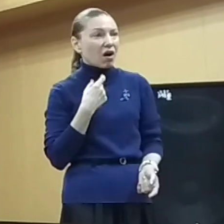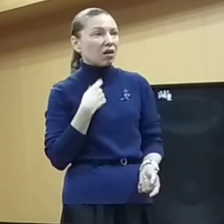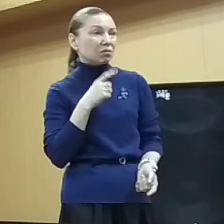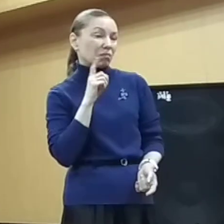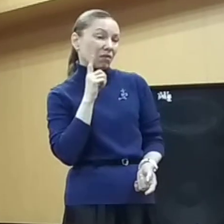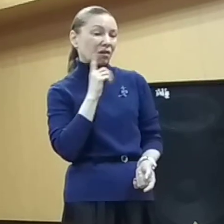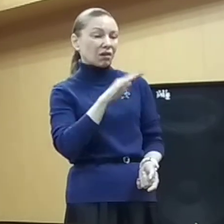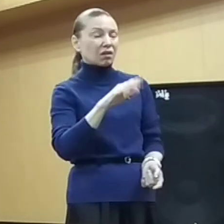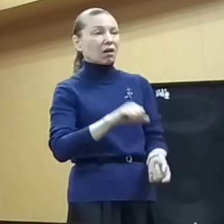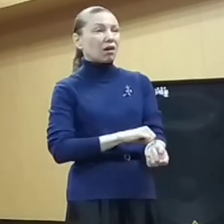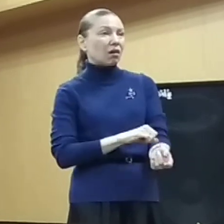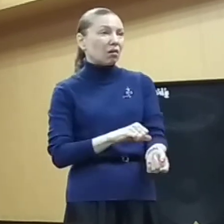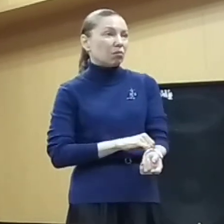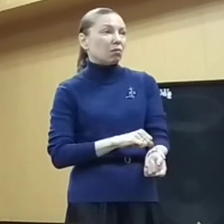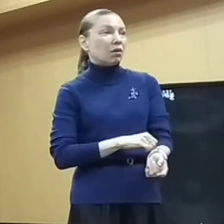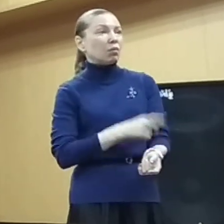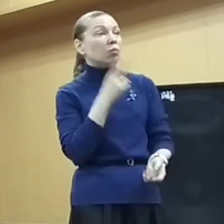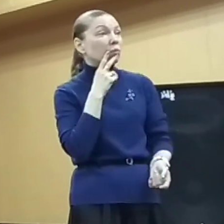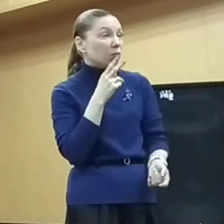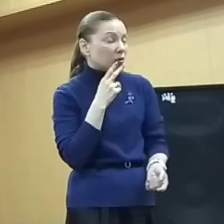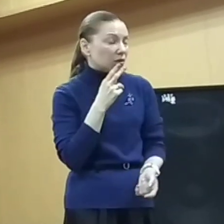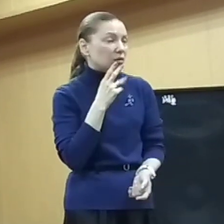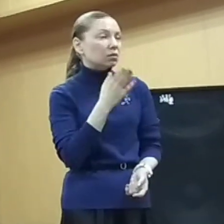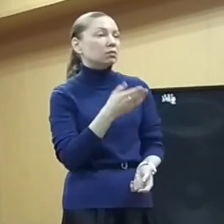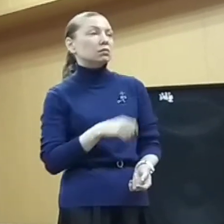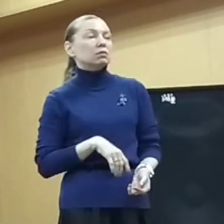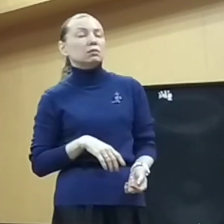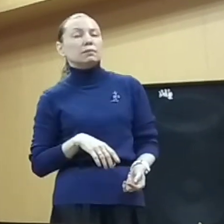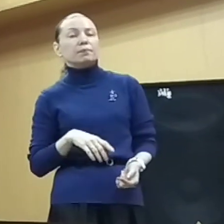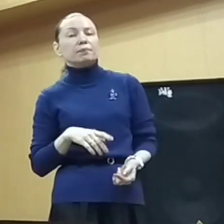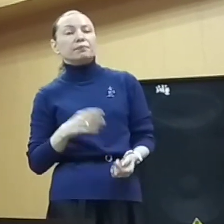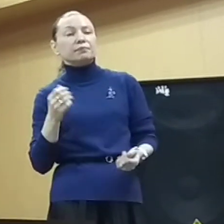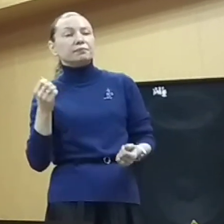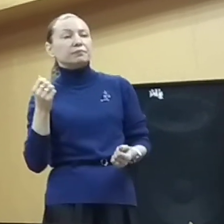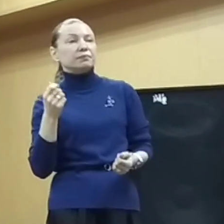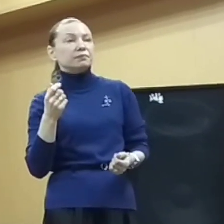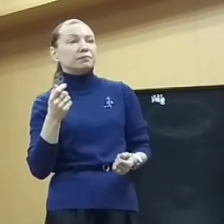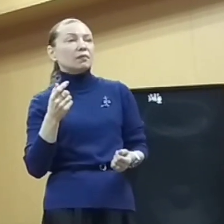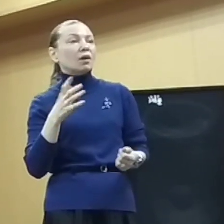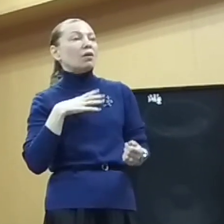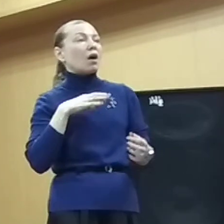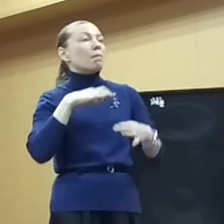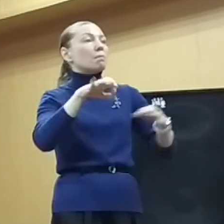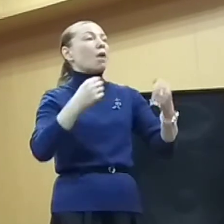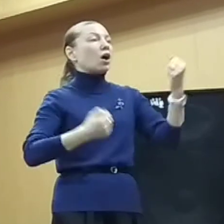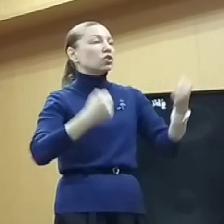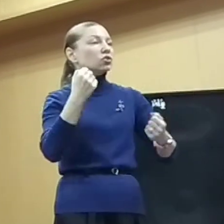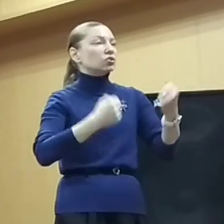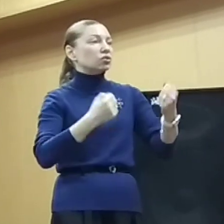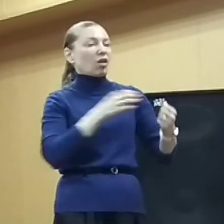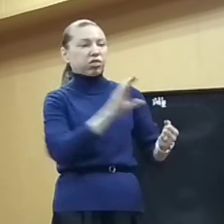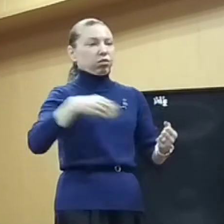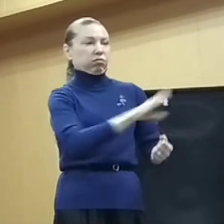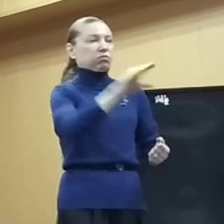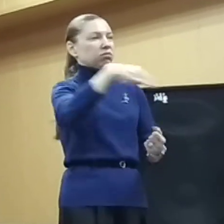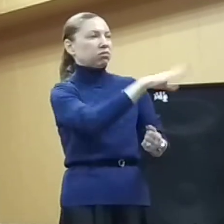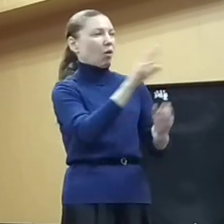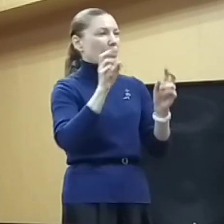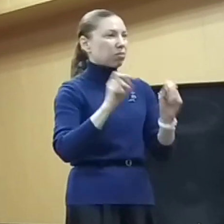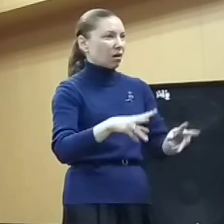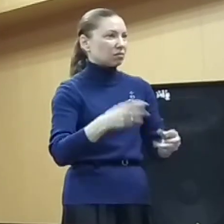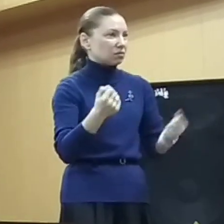выпивать, наркомания, курить, ездить небезопасно на машинах, рисковать.